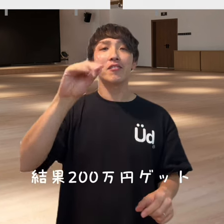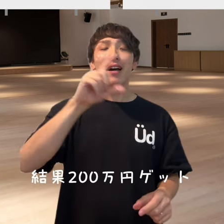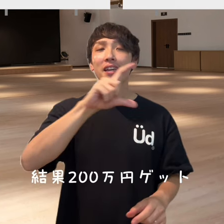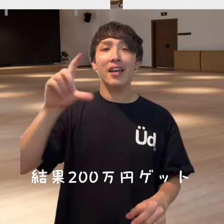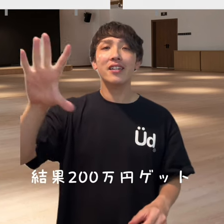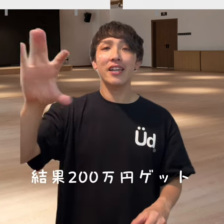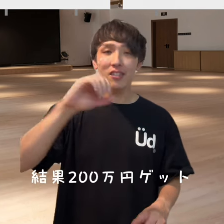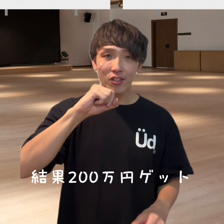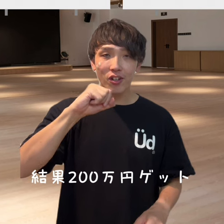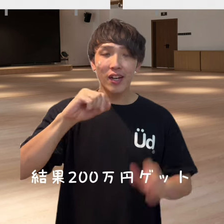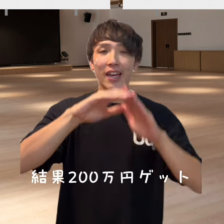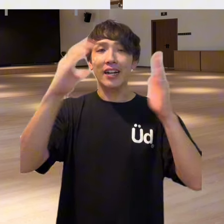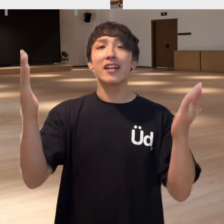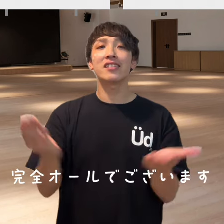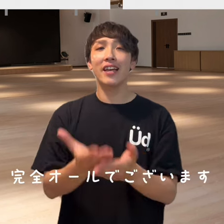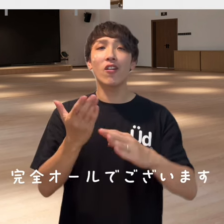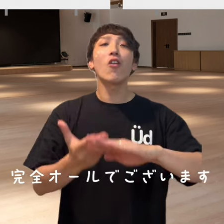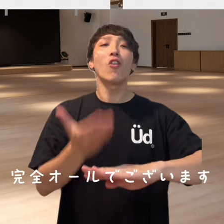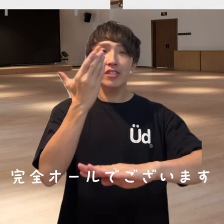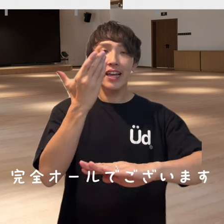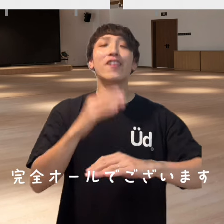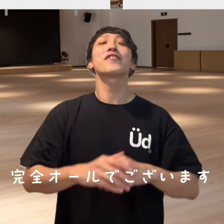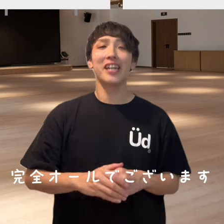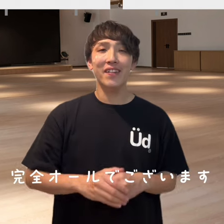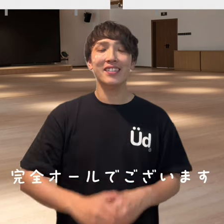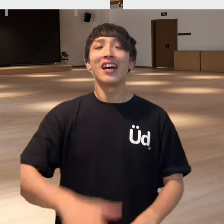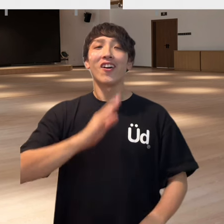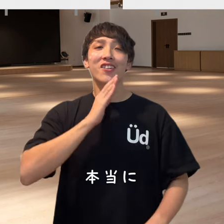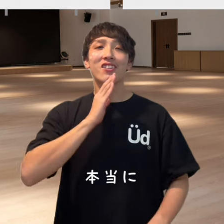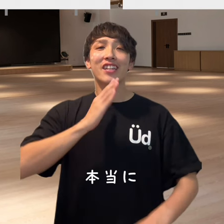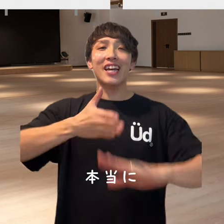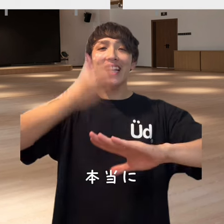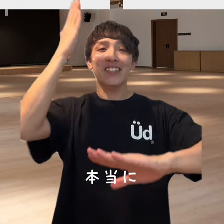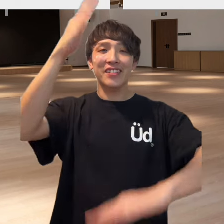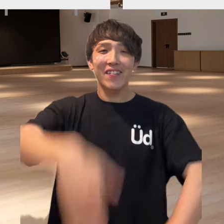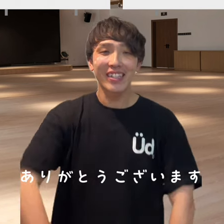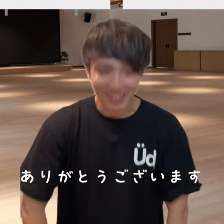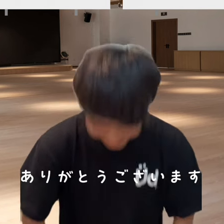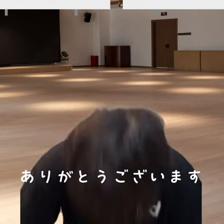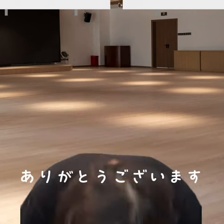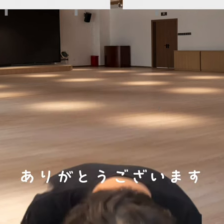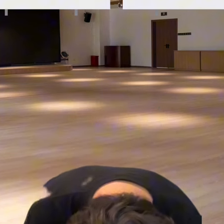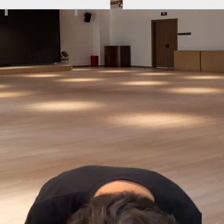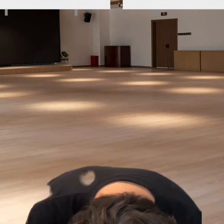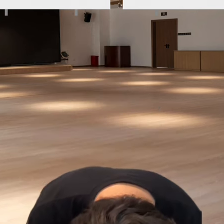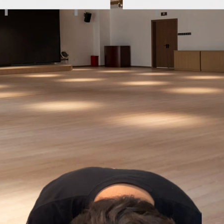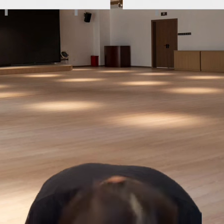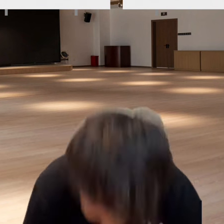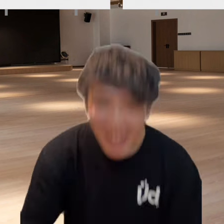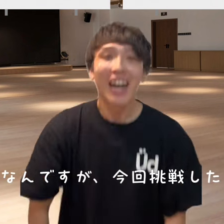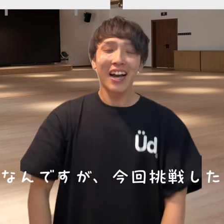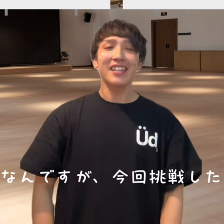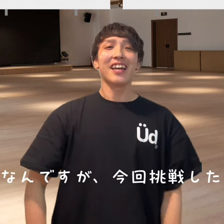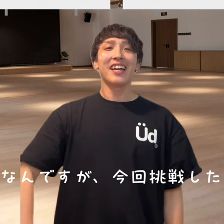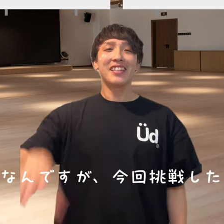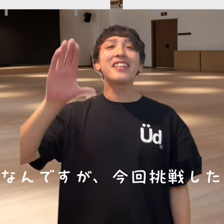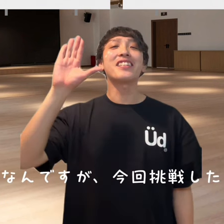万円ゲットの、完全オールでございます。本当にありがとうございます。はい、なんです